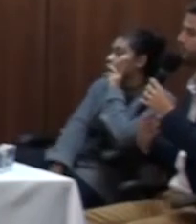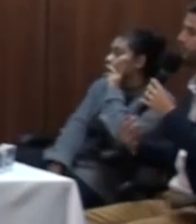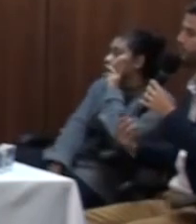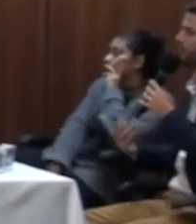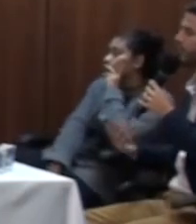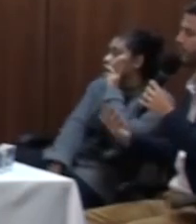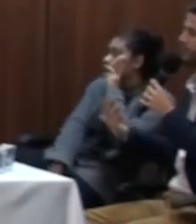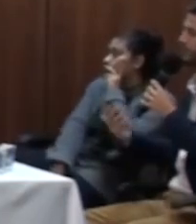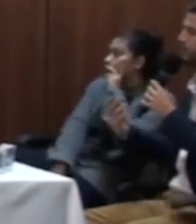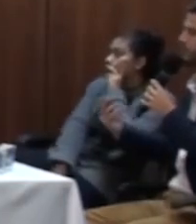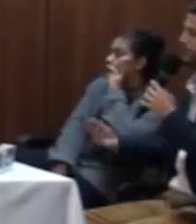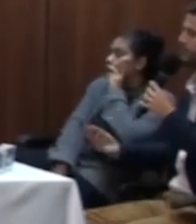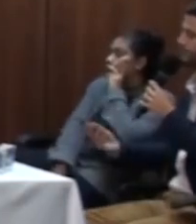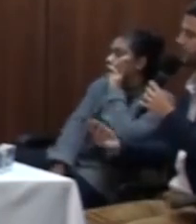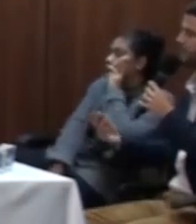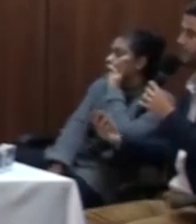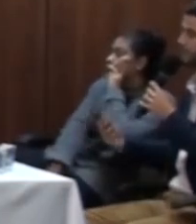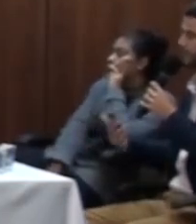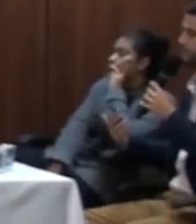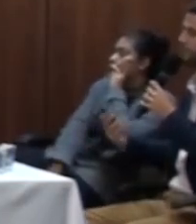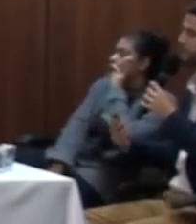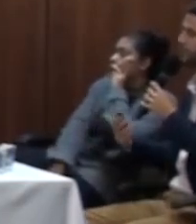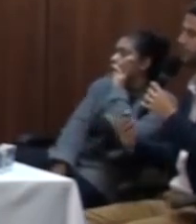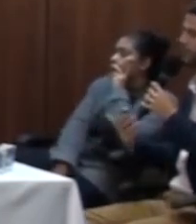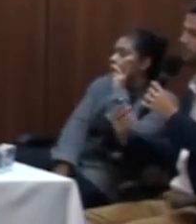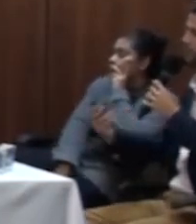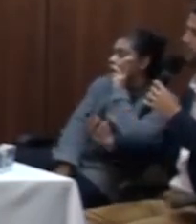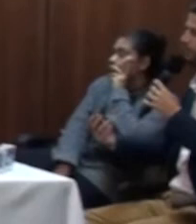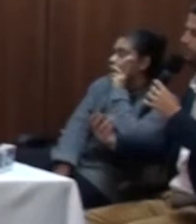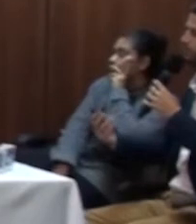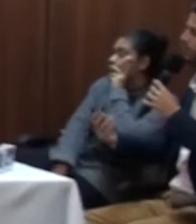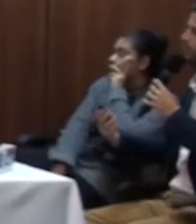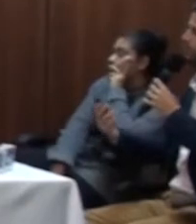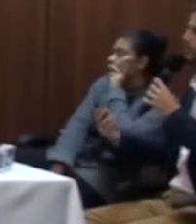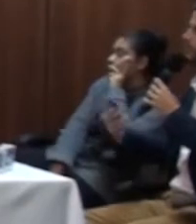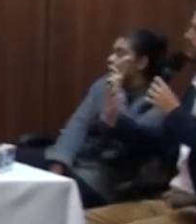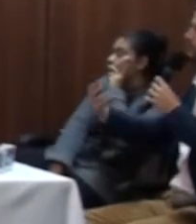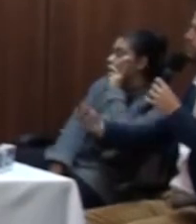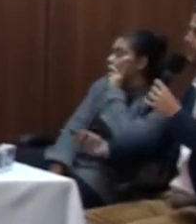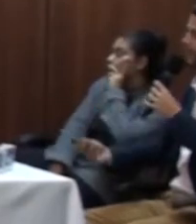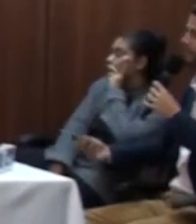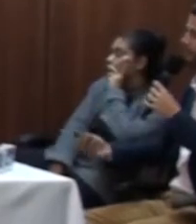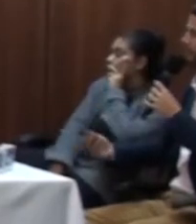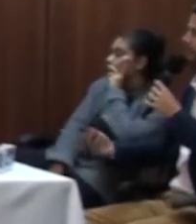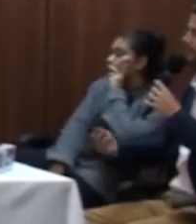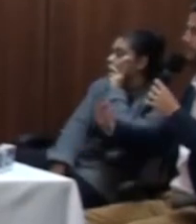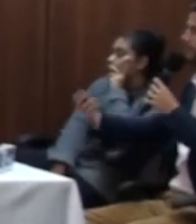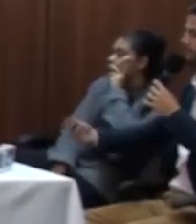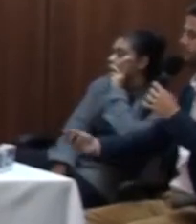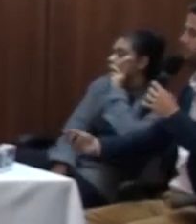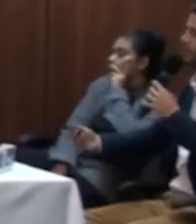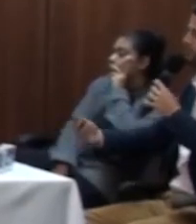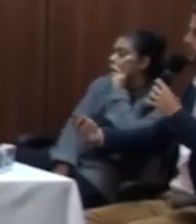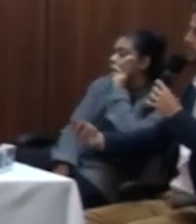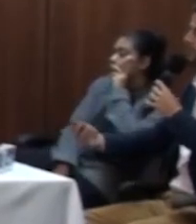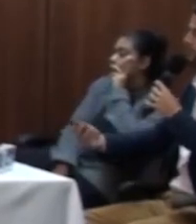que responde tanto a uma análise nossa, mas principalmente aos questionamentos ou às reclamações que chegaram, às demandas